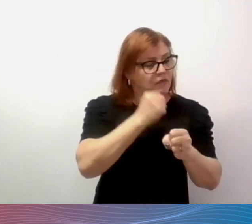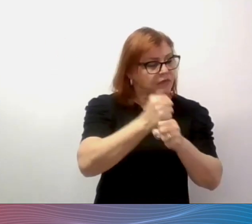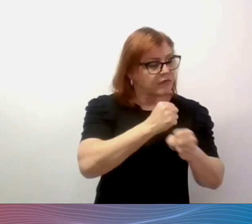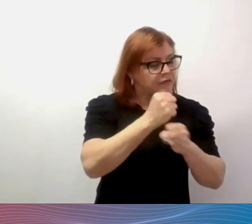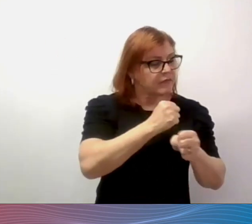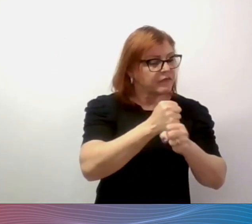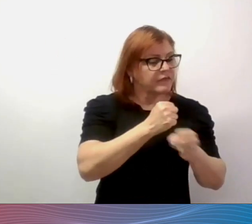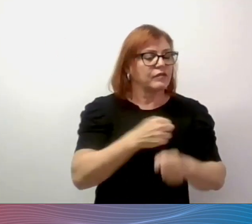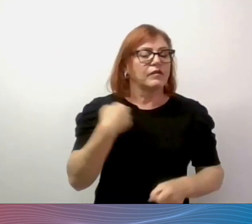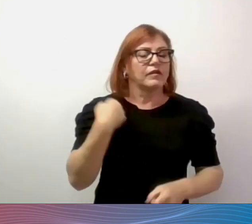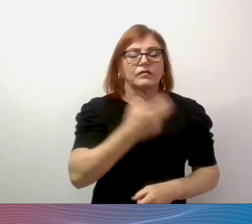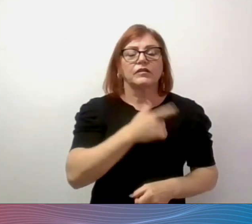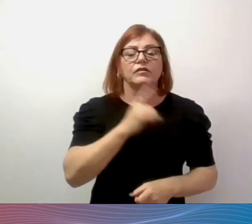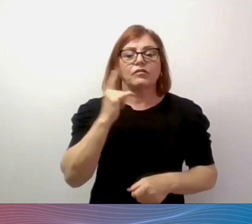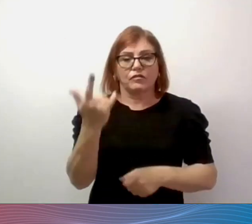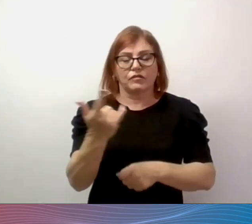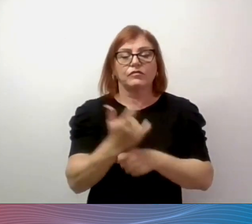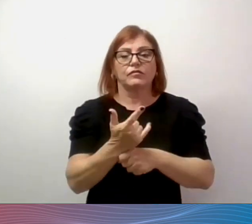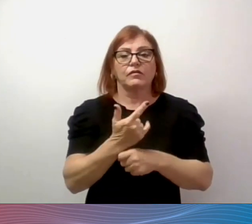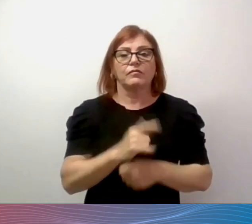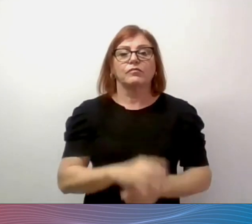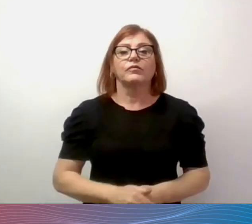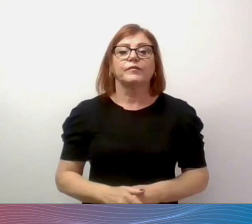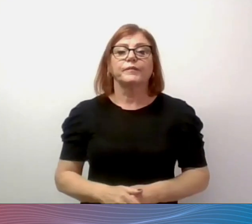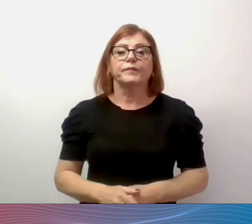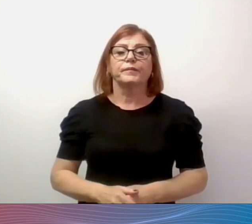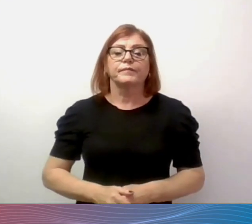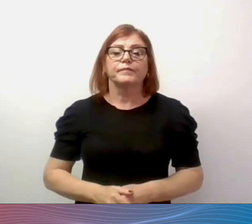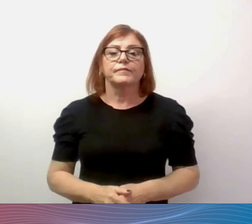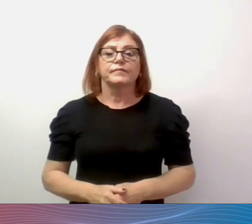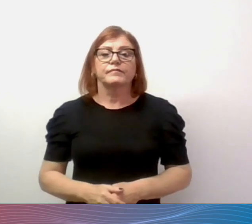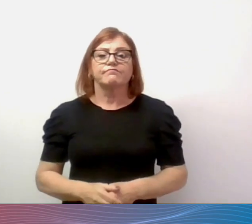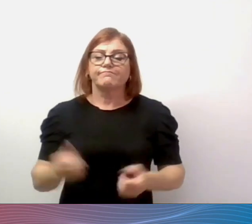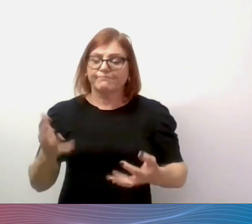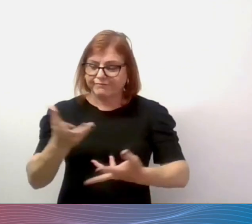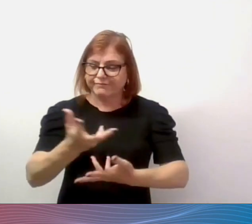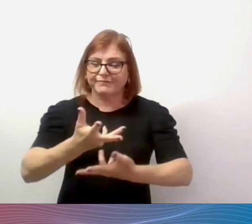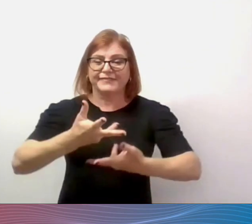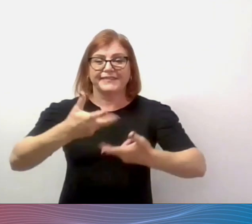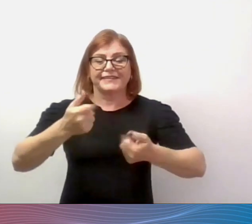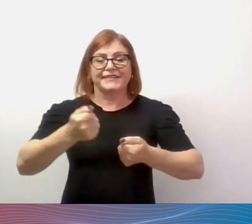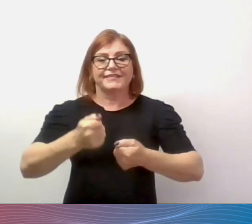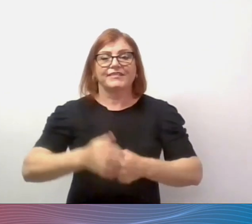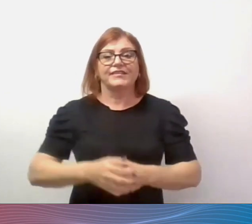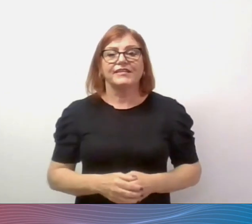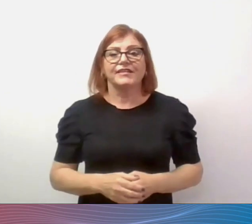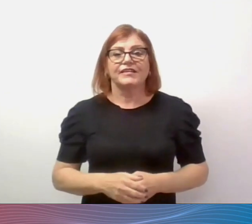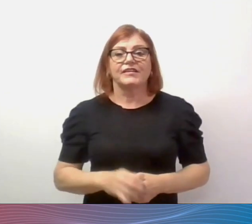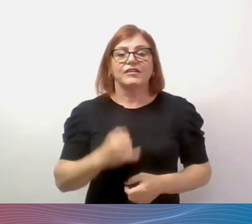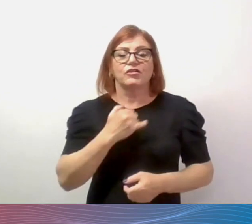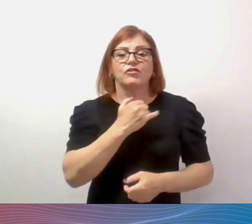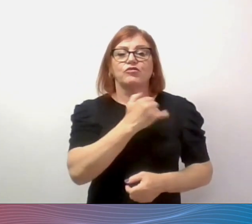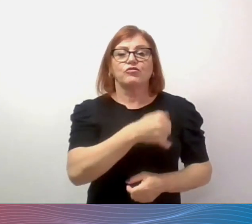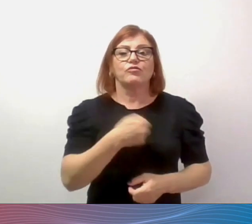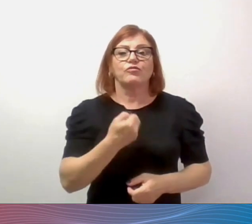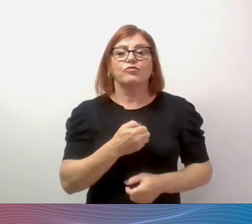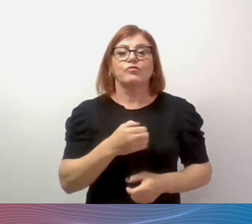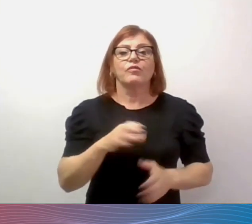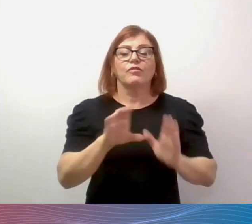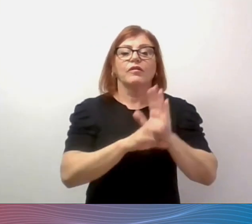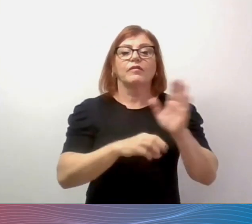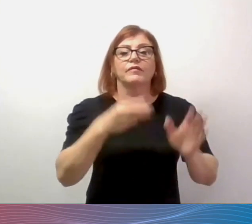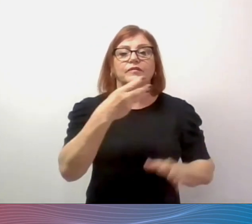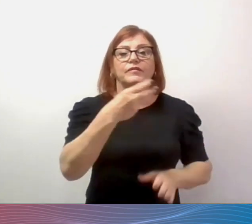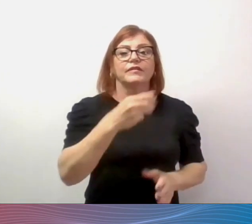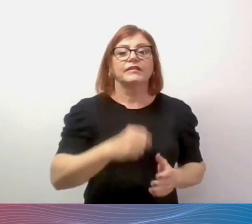é maravilhoso, irmão? Isn't it wonderful, brothers and sisters? João 3:16, todo mundo conhece. Como é que é João 3:16? John 3:16. Everybody knows it.